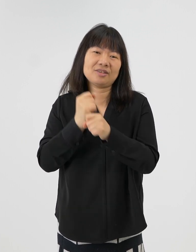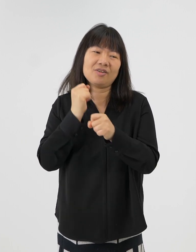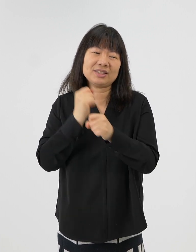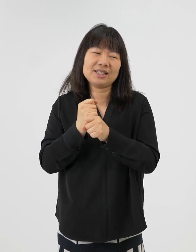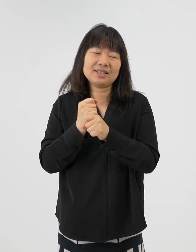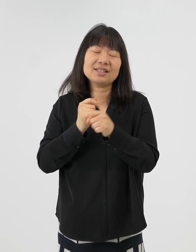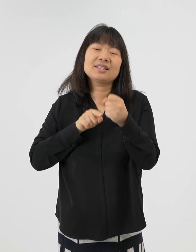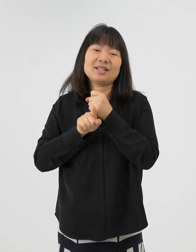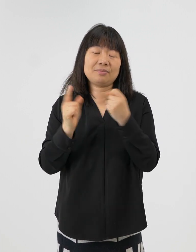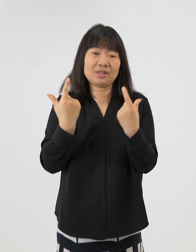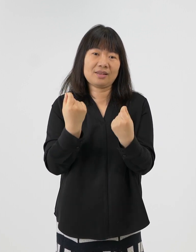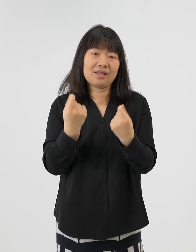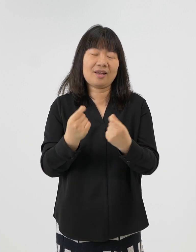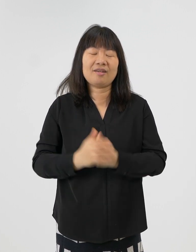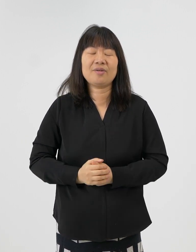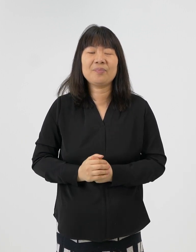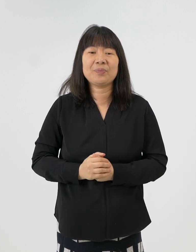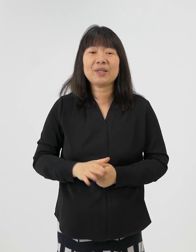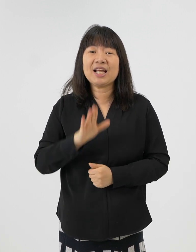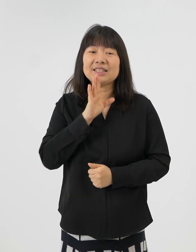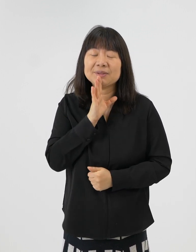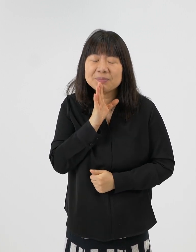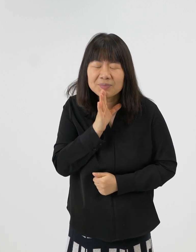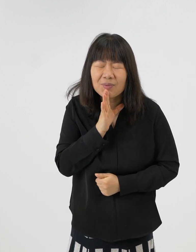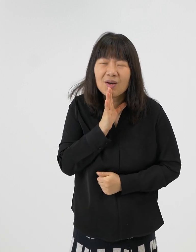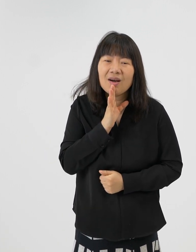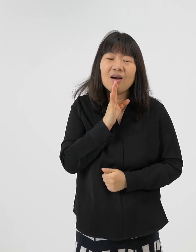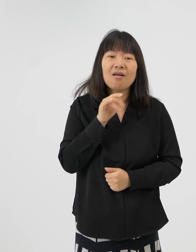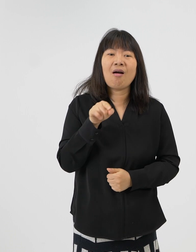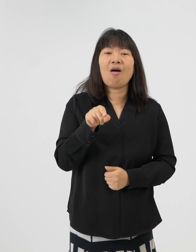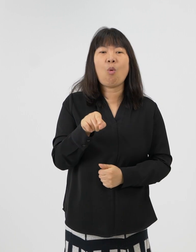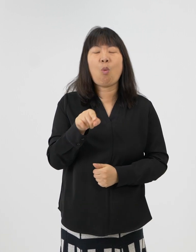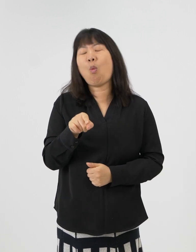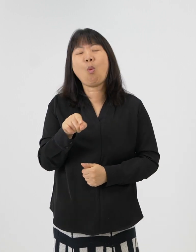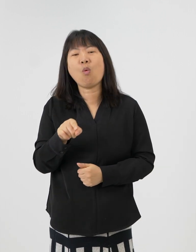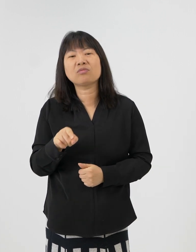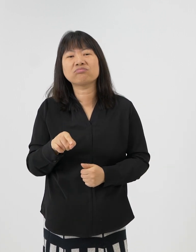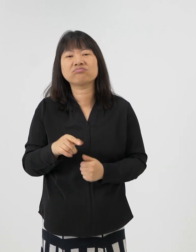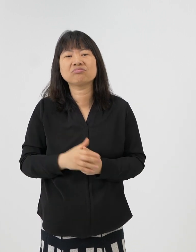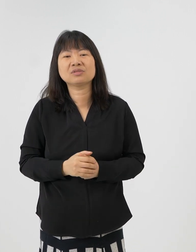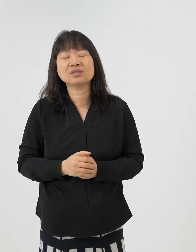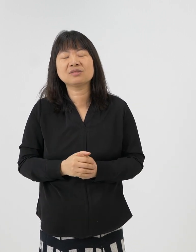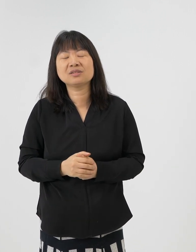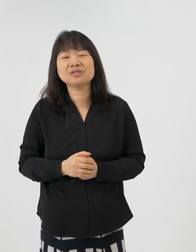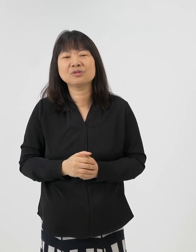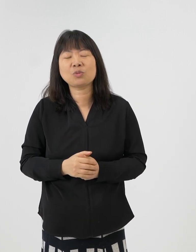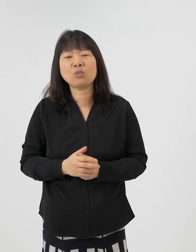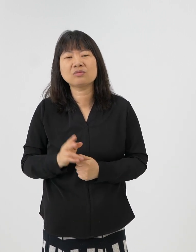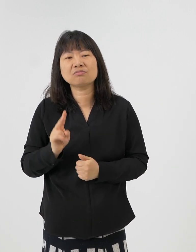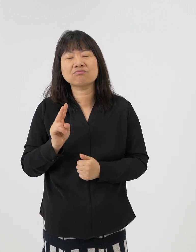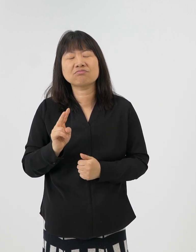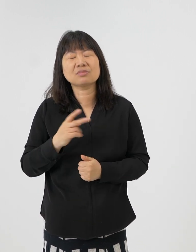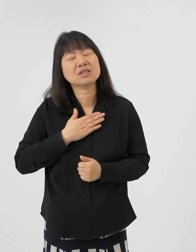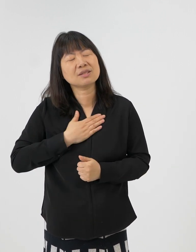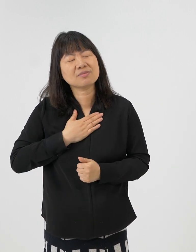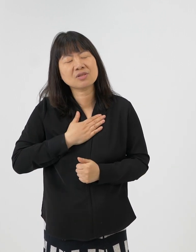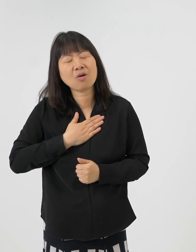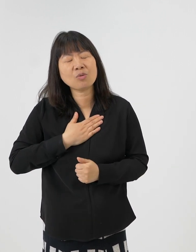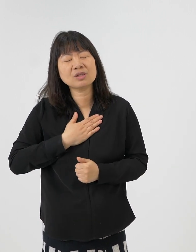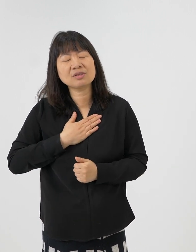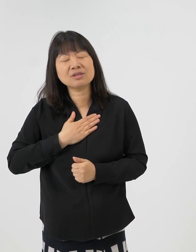그러면 이게 얼마나 격렬한 단어입니까? 배가 고파서 짐승이 잠을 못 이루어요.